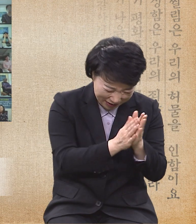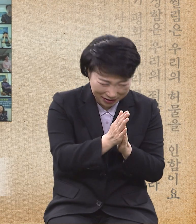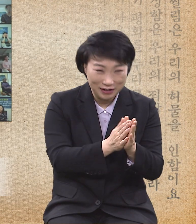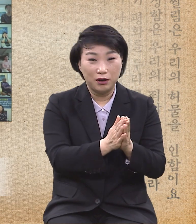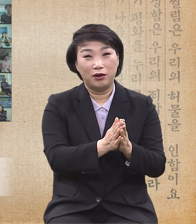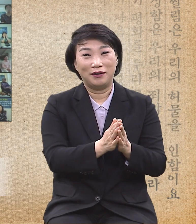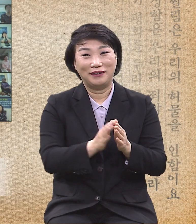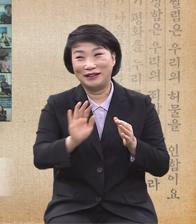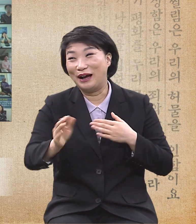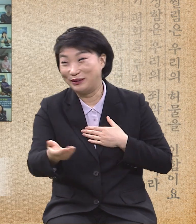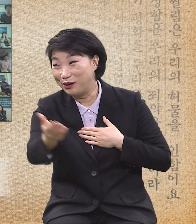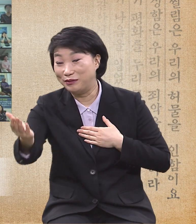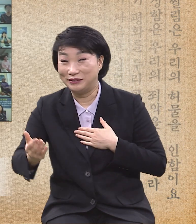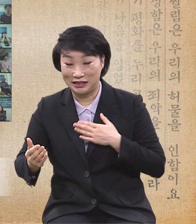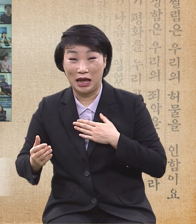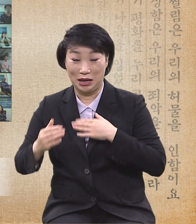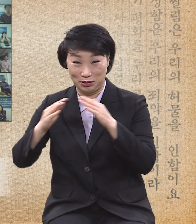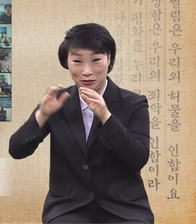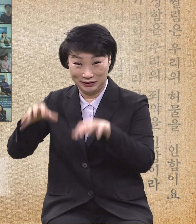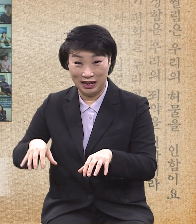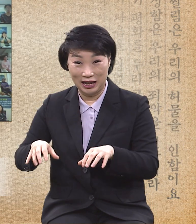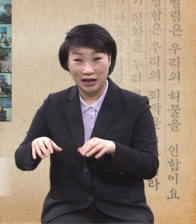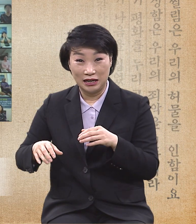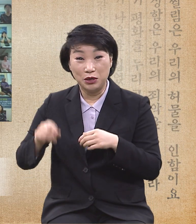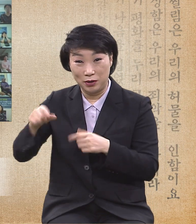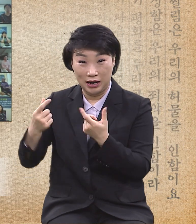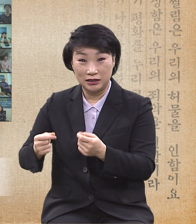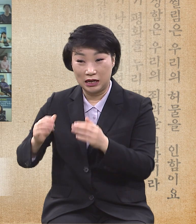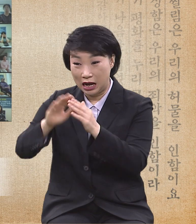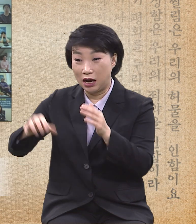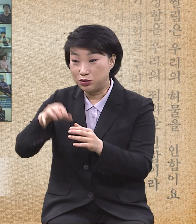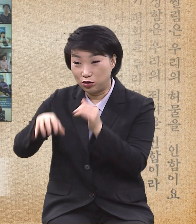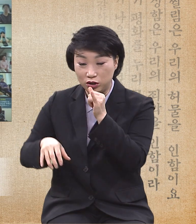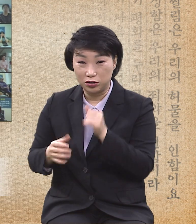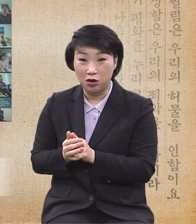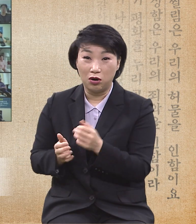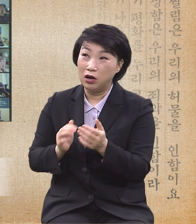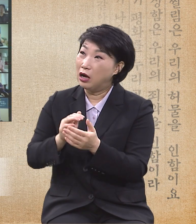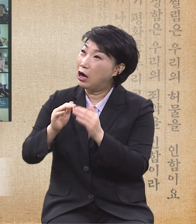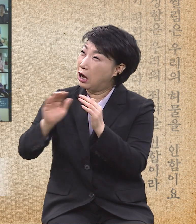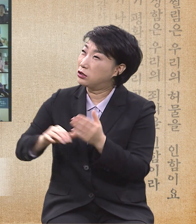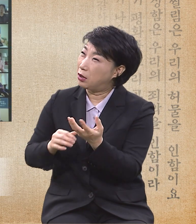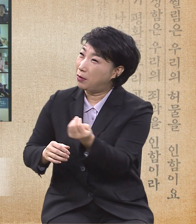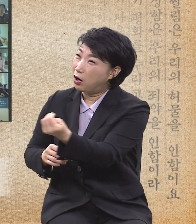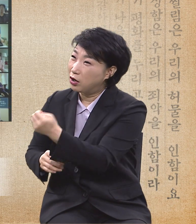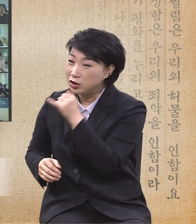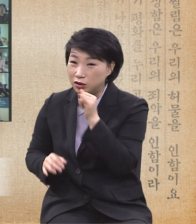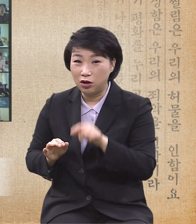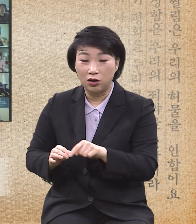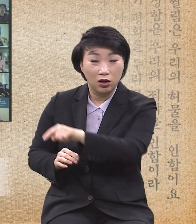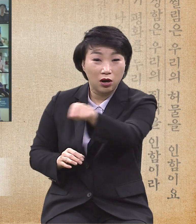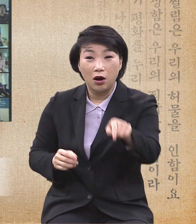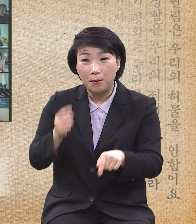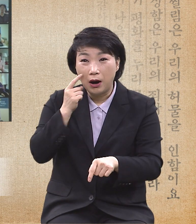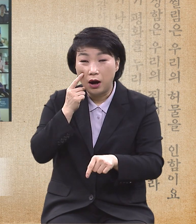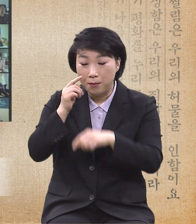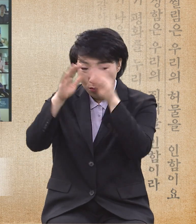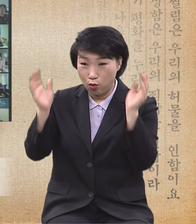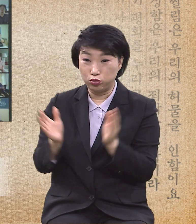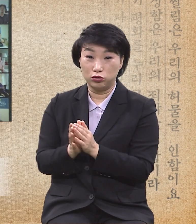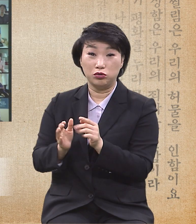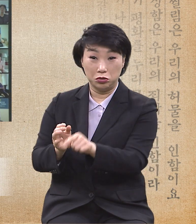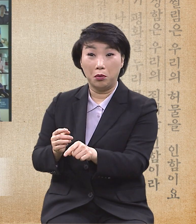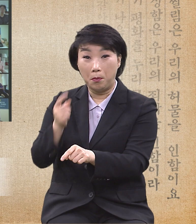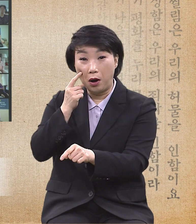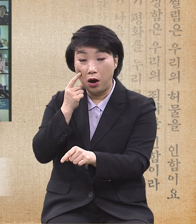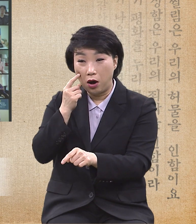동네도 그런 집이 있어요. 몇 집이 있는데 그 집들은 다 잘 사는